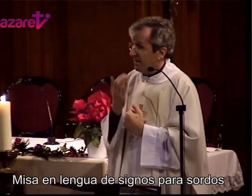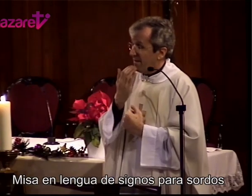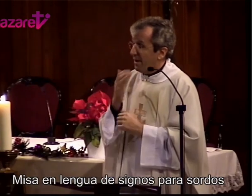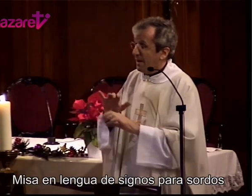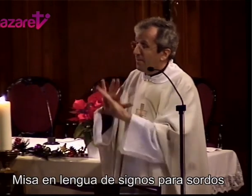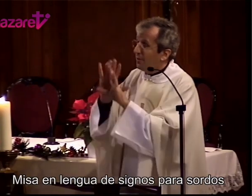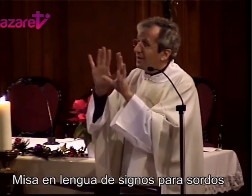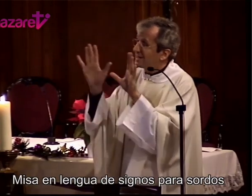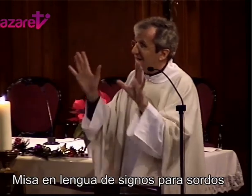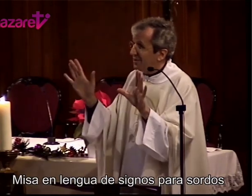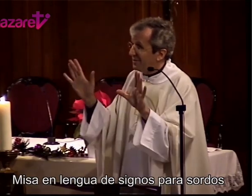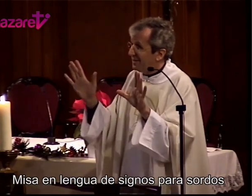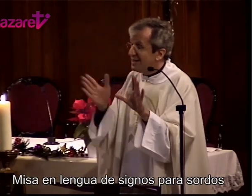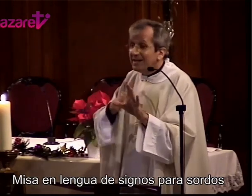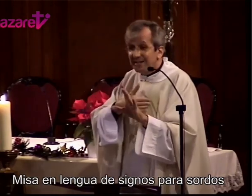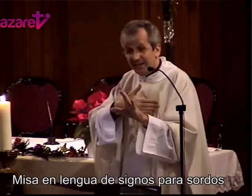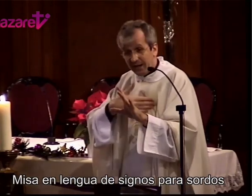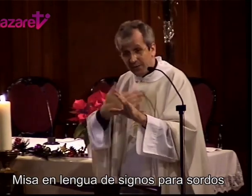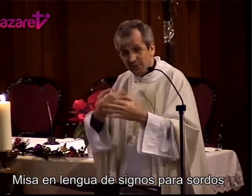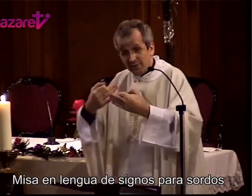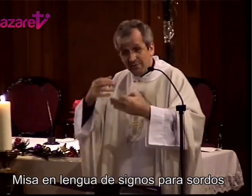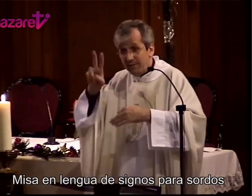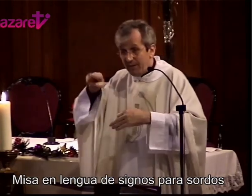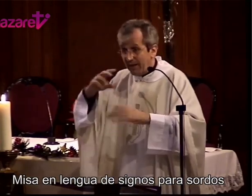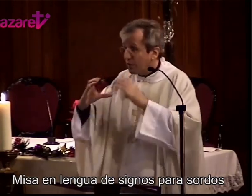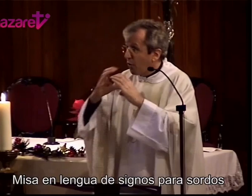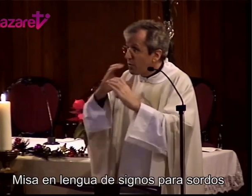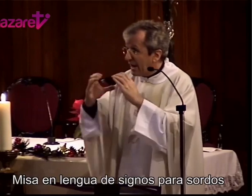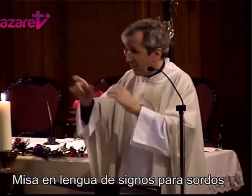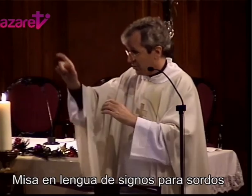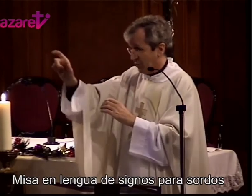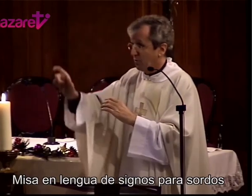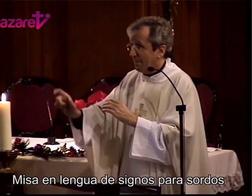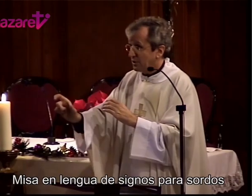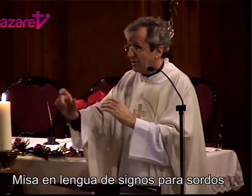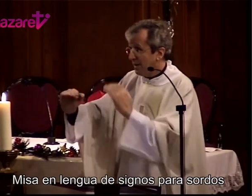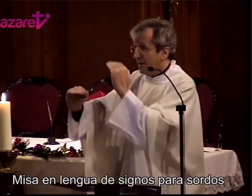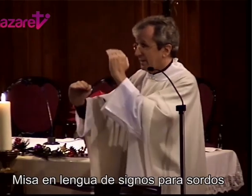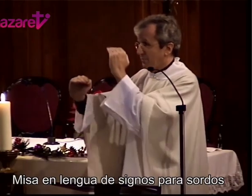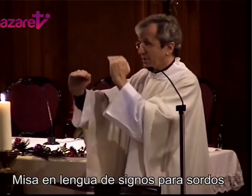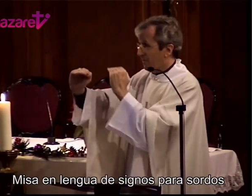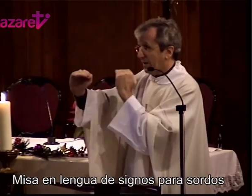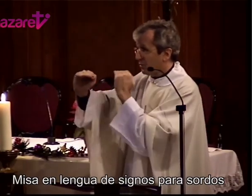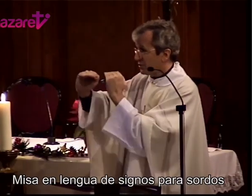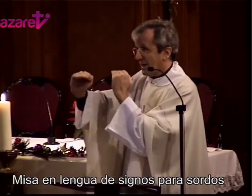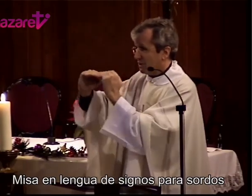El ejemplo es claro. Si queremos de verdad comunicarnos con una persona, tenemos que ponernos a su